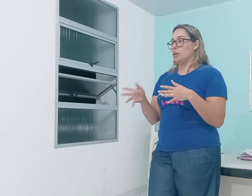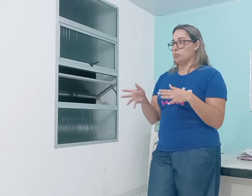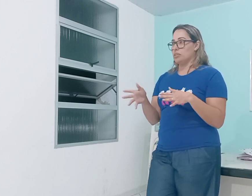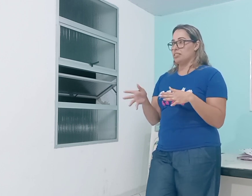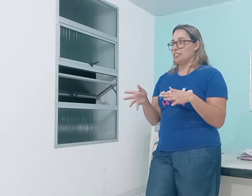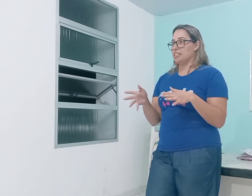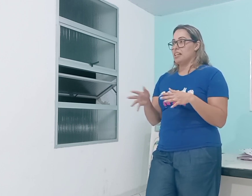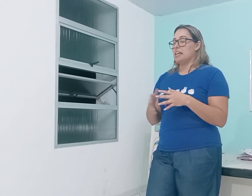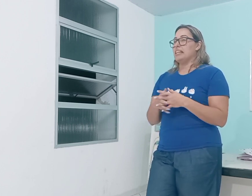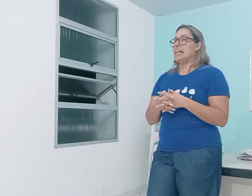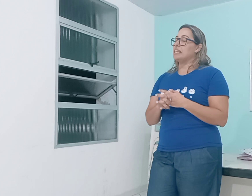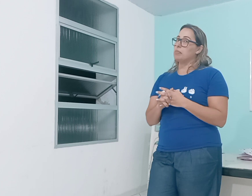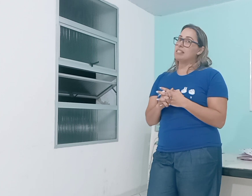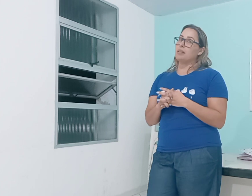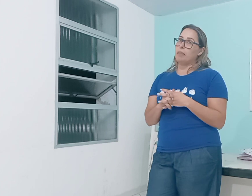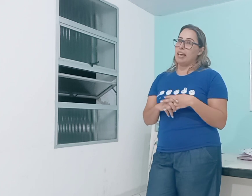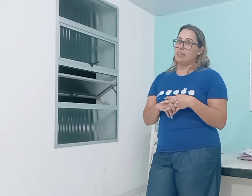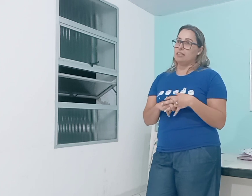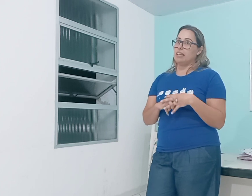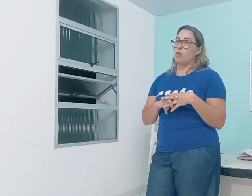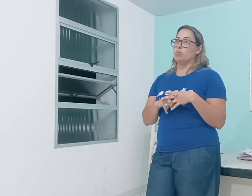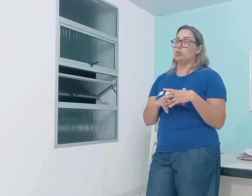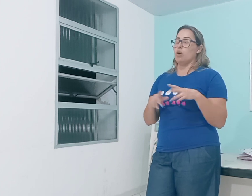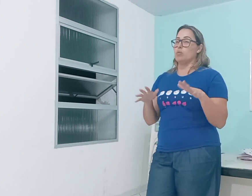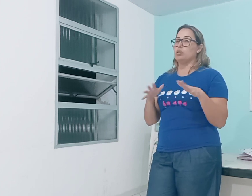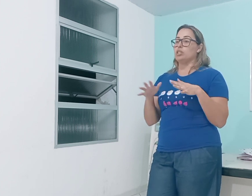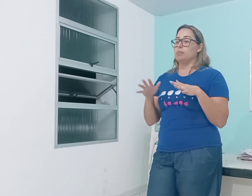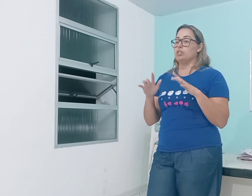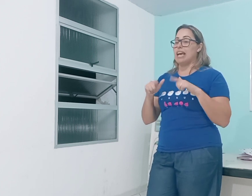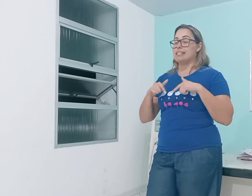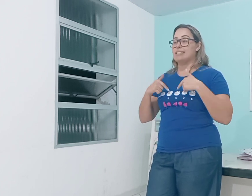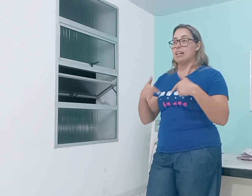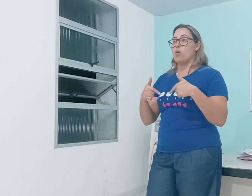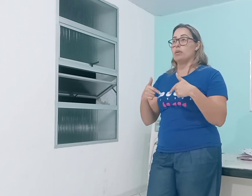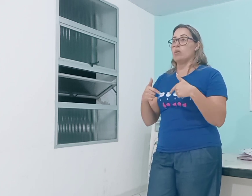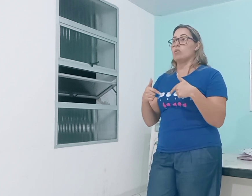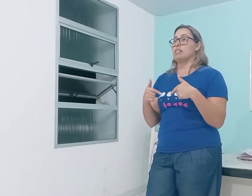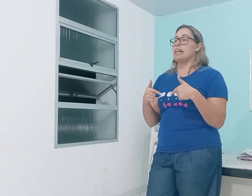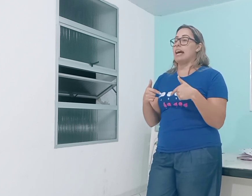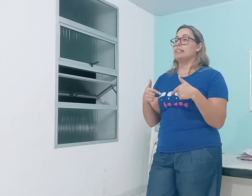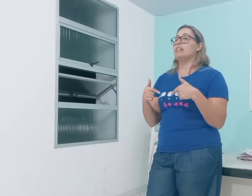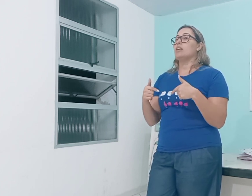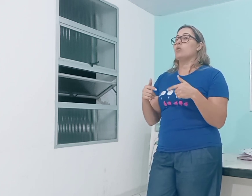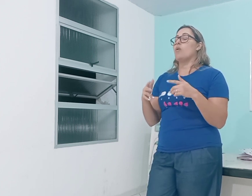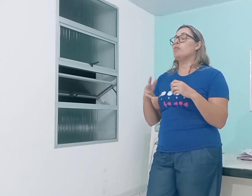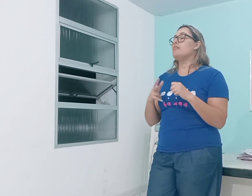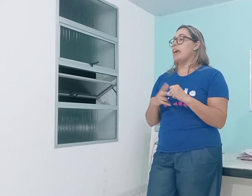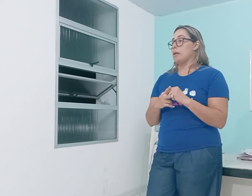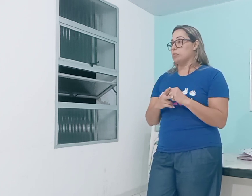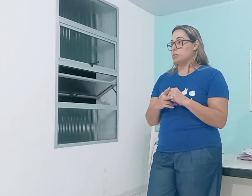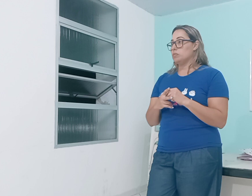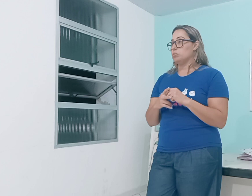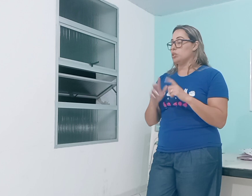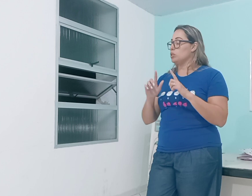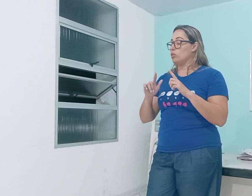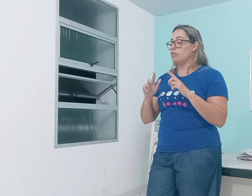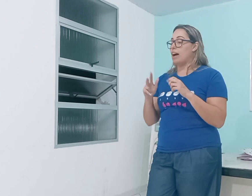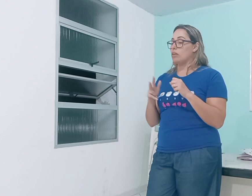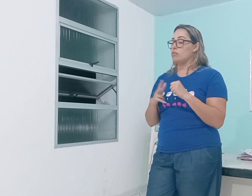conjugamos. Na Libras também tem alguns tipos de ação que é considerada como verbo. Por isso que eu não falo verbo,